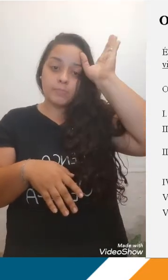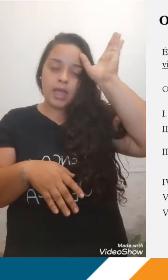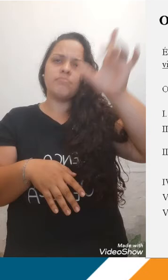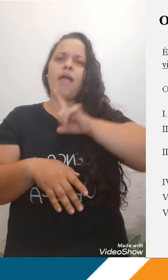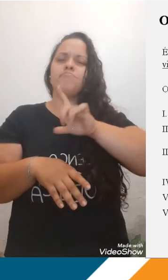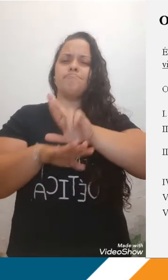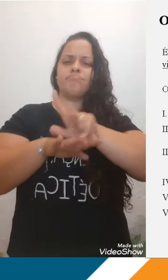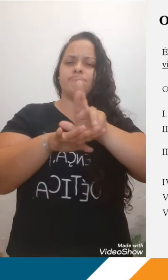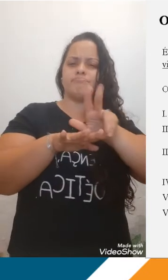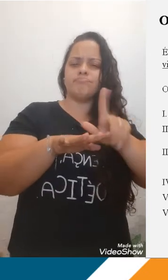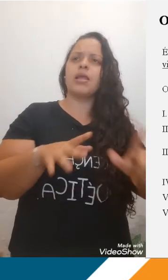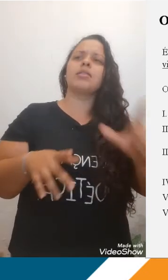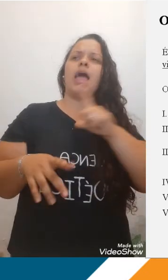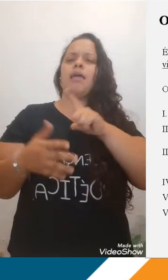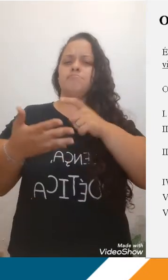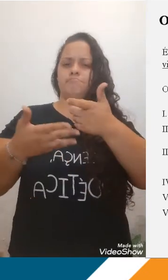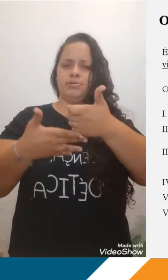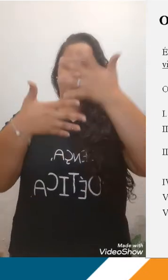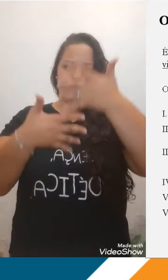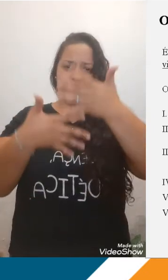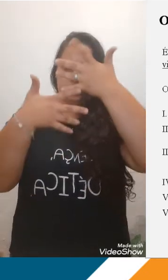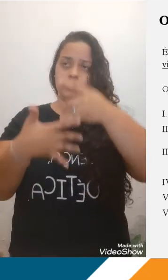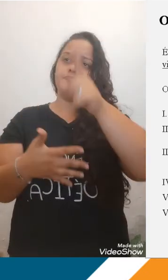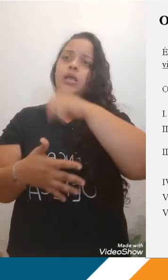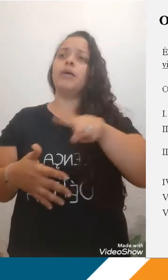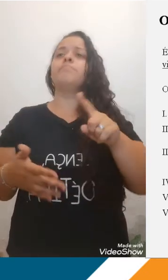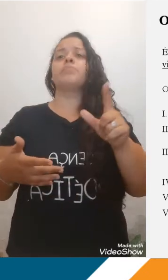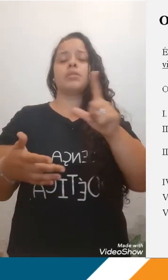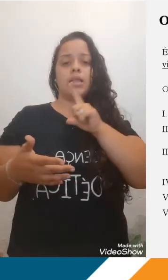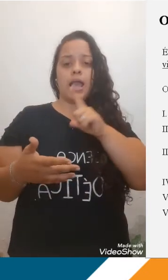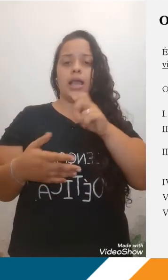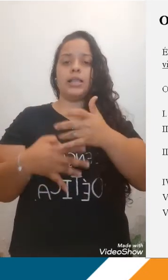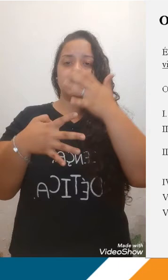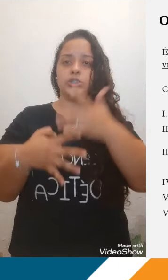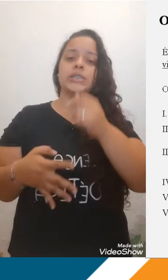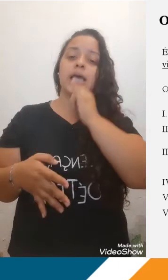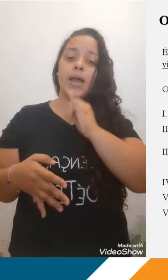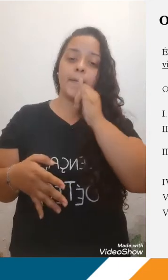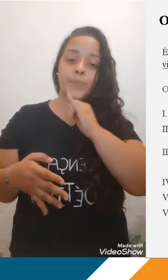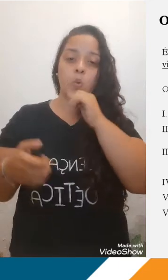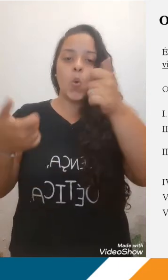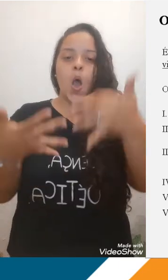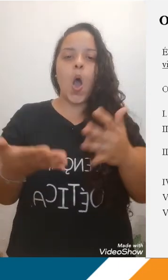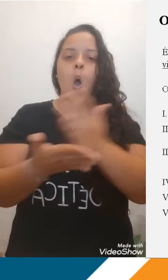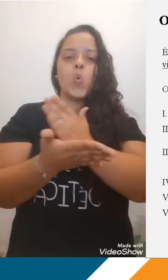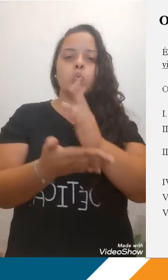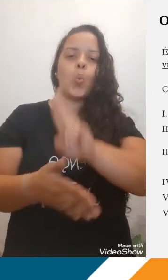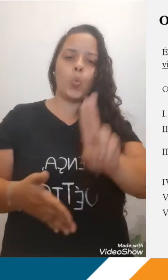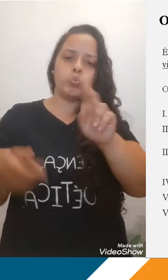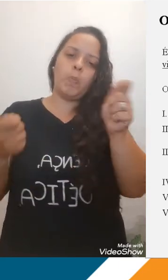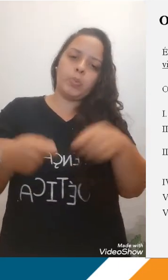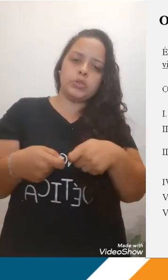diversas possíveis. Eu tenho uma lista aqui que não é uma lista restritiva, mas é uma lista que exemplifica alguns usos